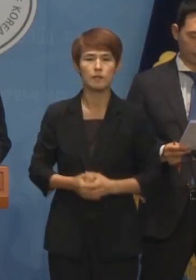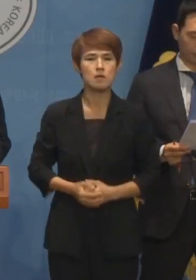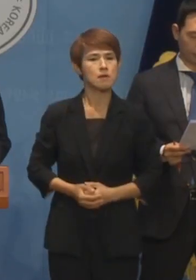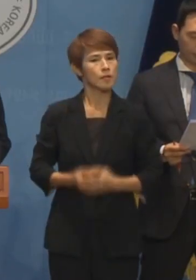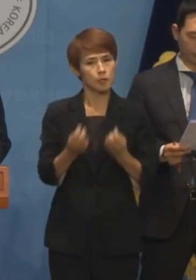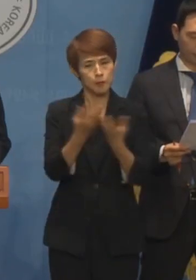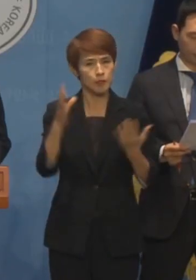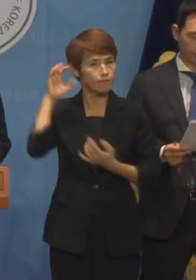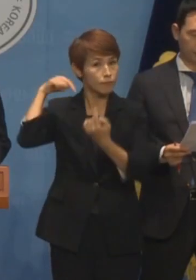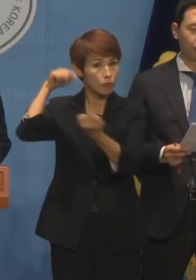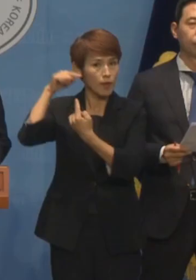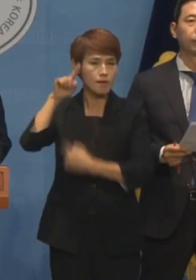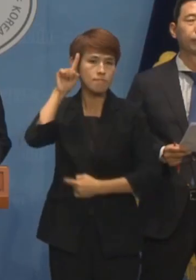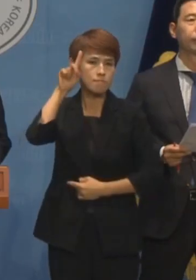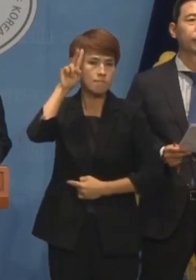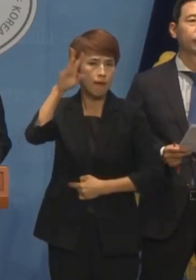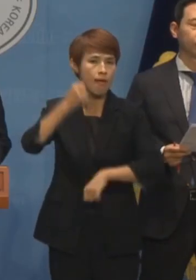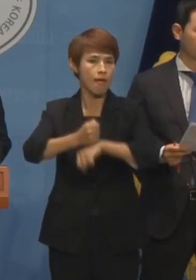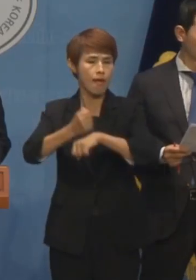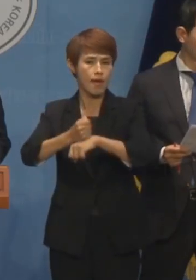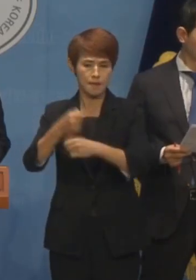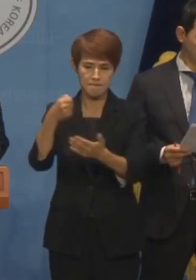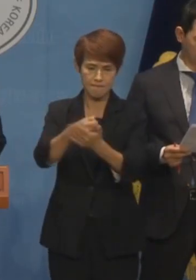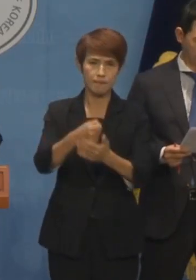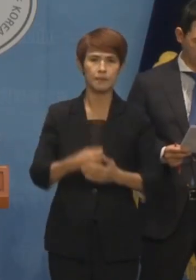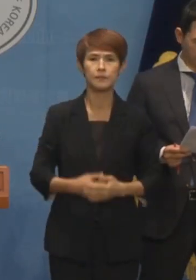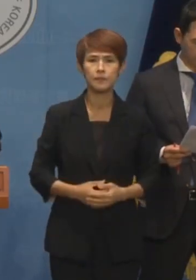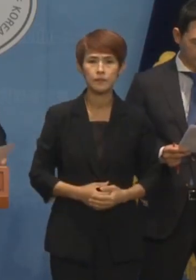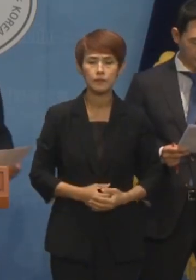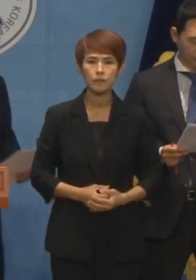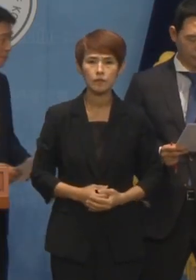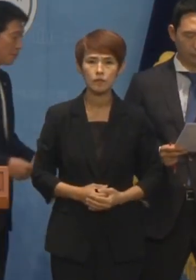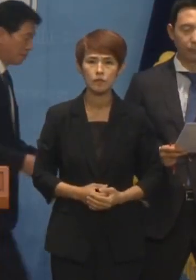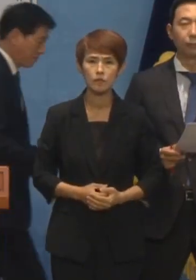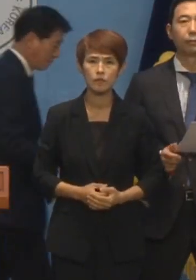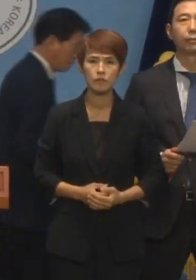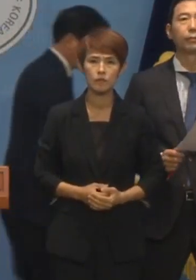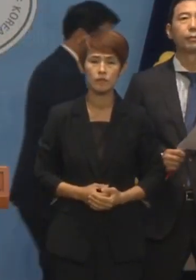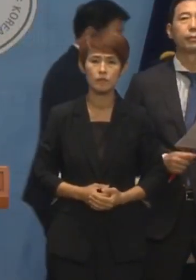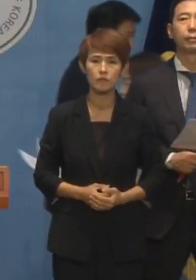인사청문회라는 이례적인 상황까지 결단하게 되었다.